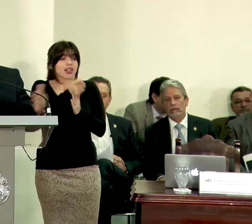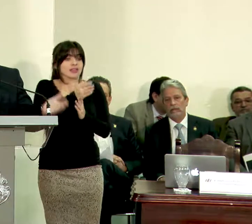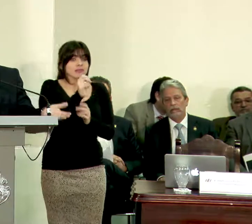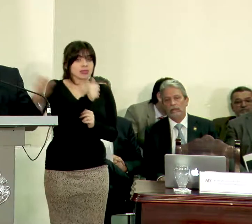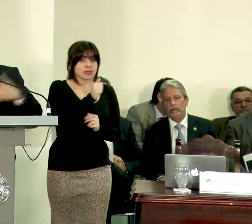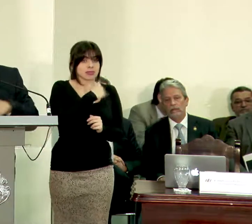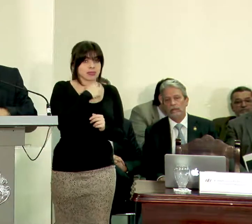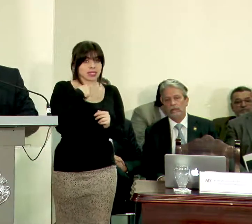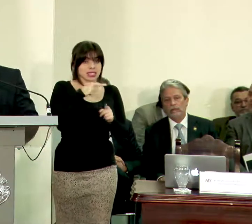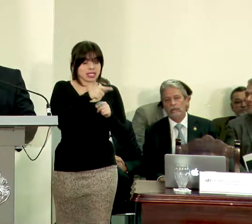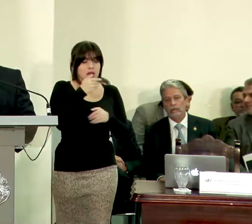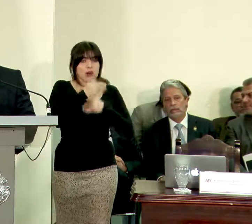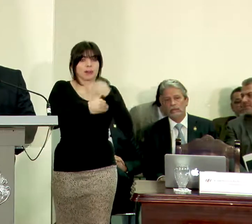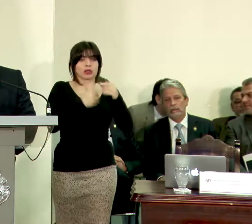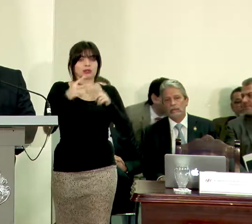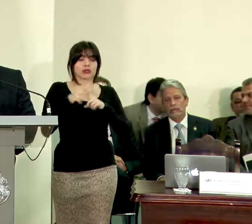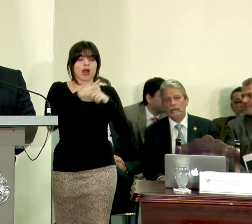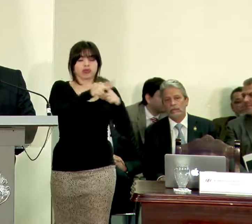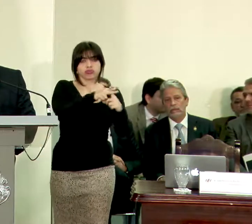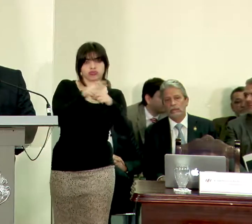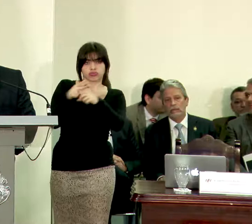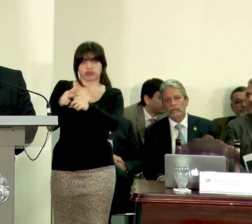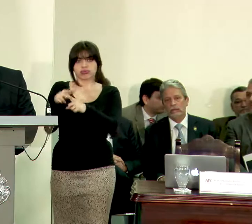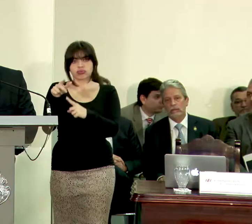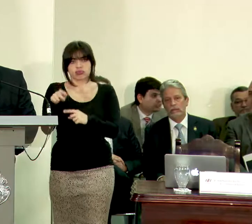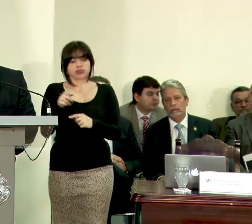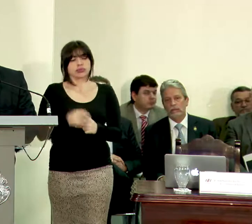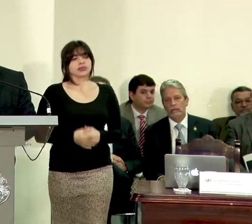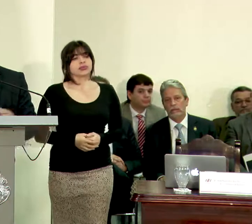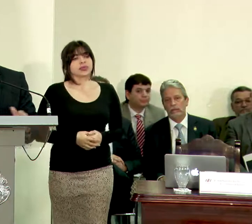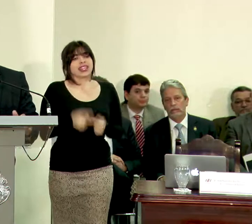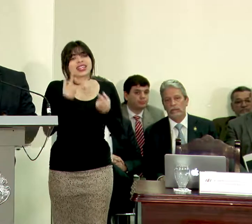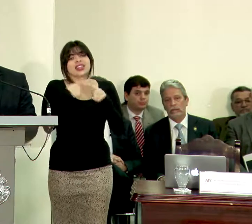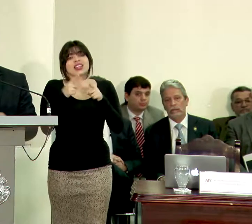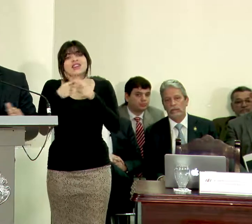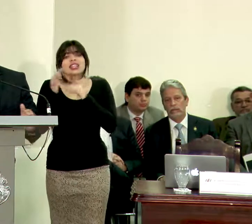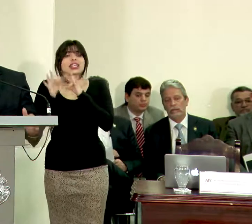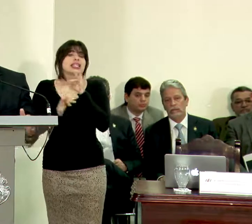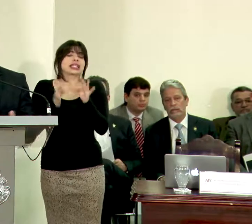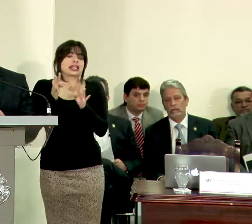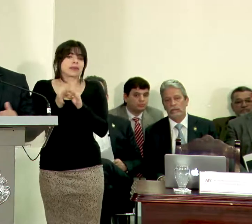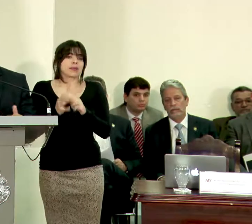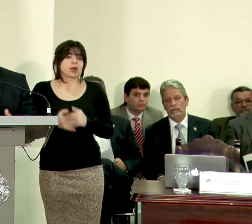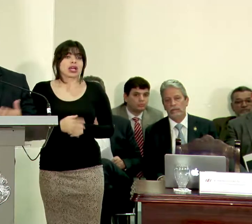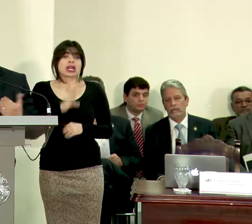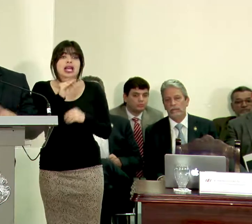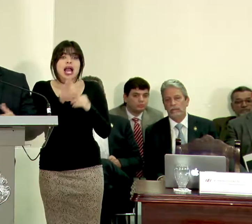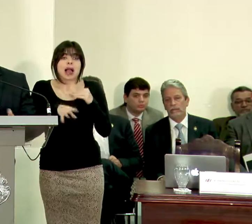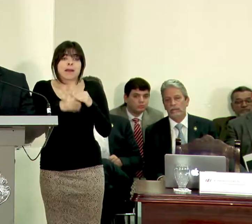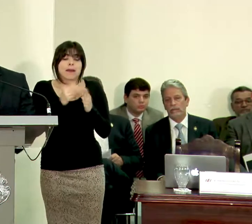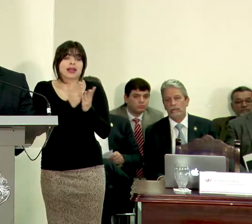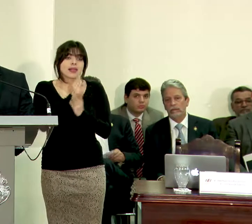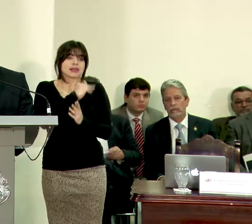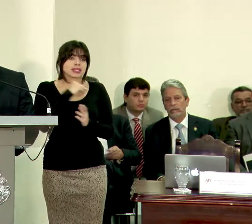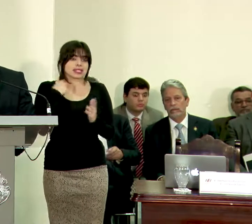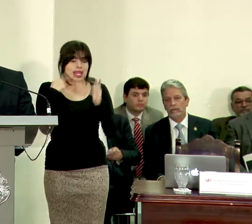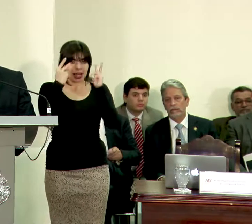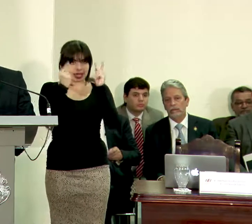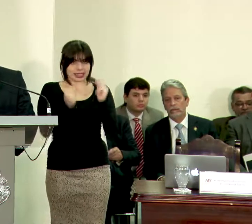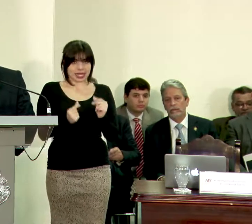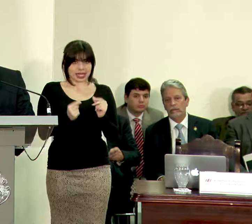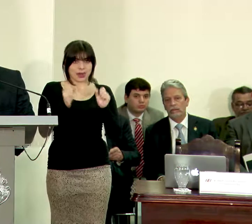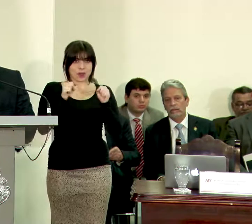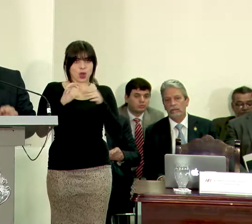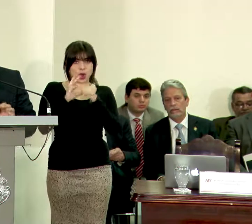Ministerio que se gestan los préstamos de diferente naturaleza, ¿verdad? Y además es a través del Ministerio de Hacienda que